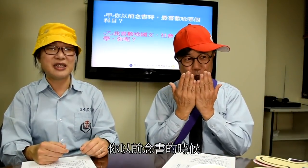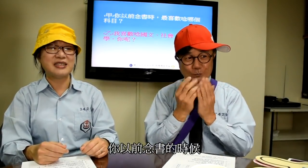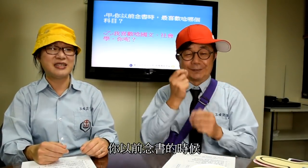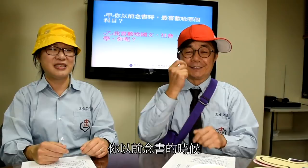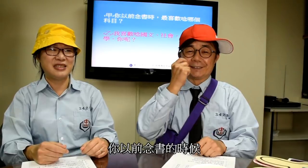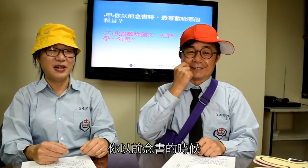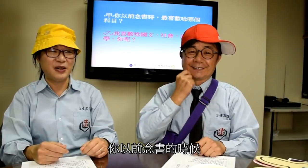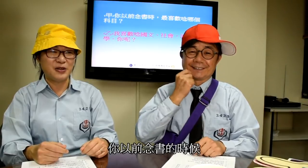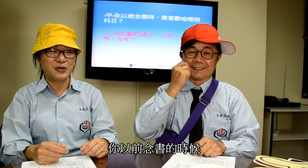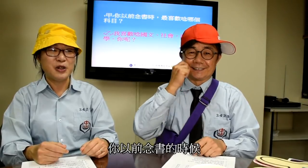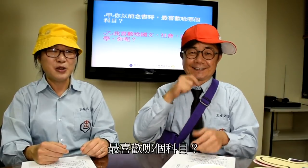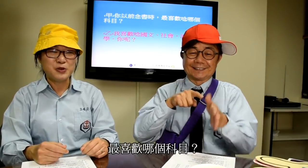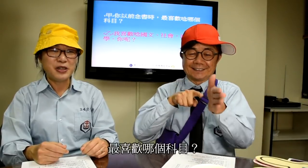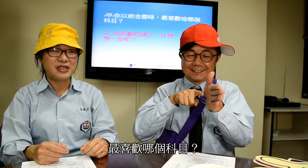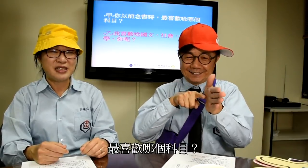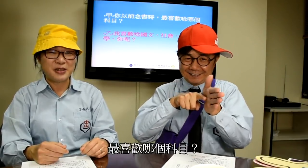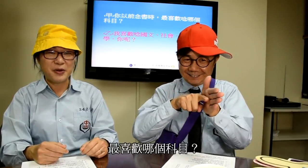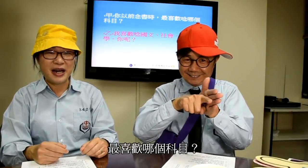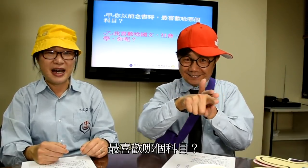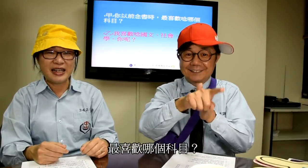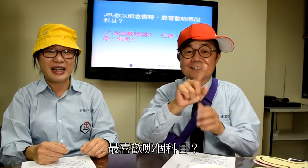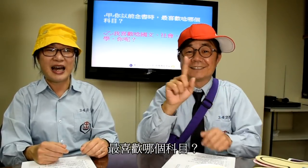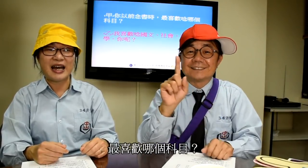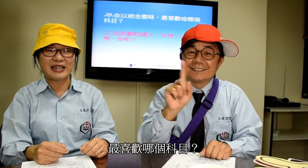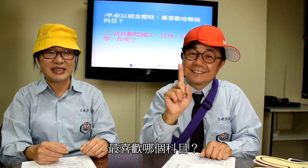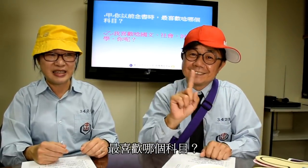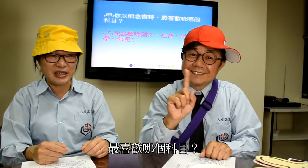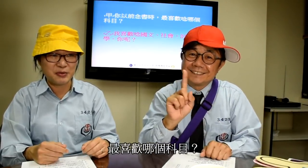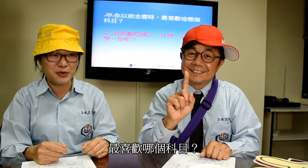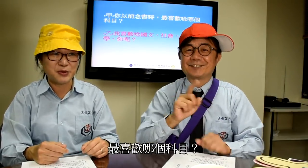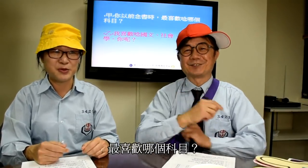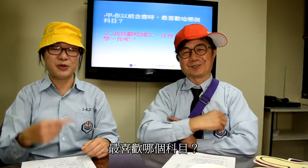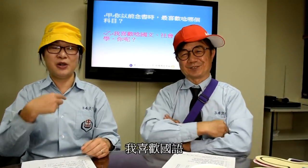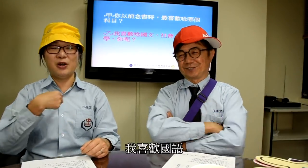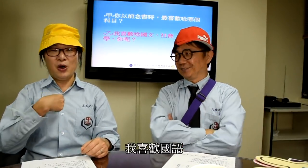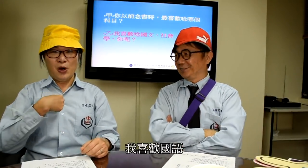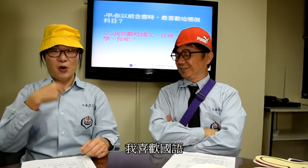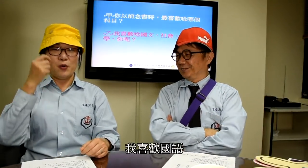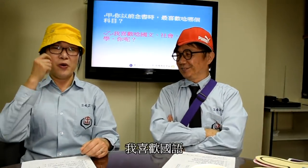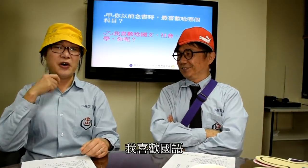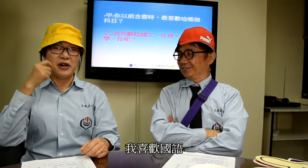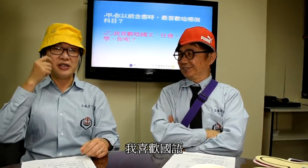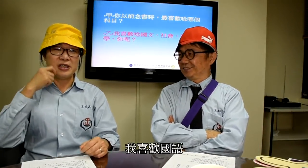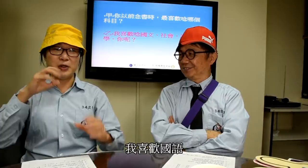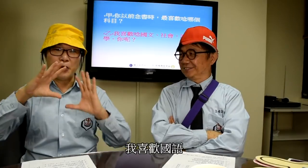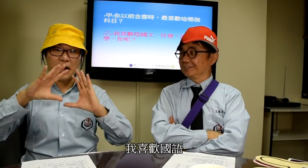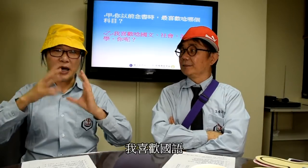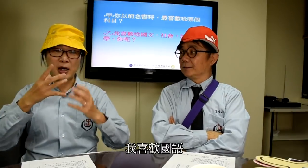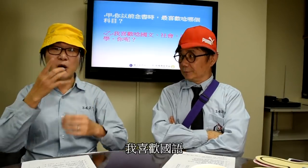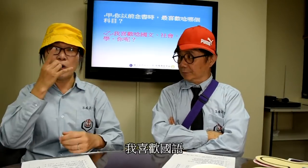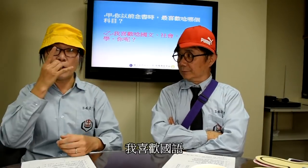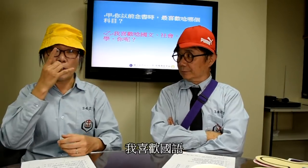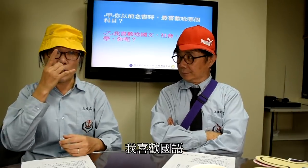时候最喜欢哪个科目？我喜欢国